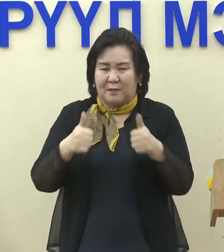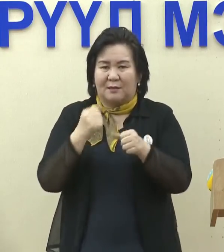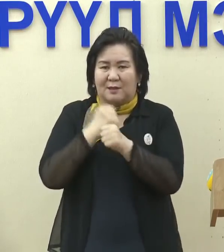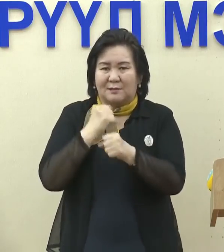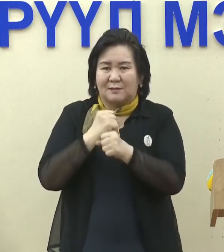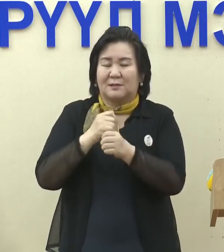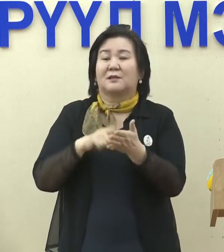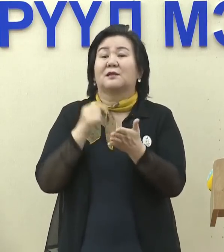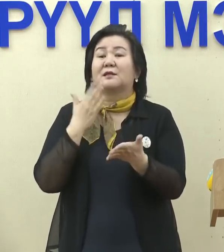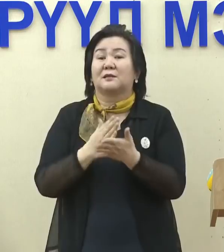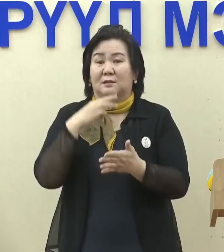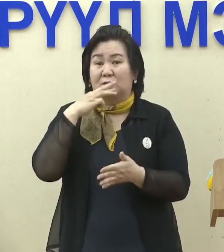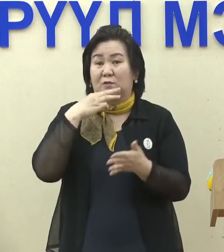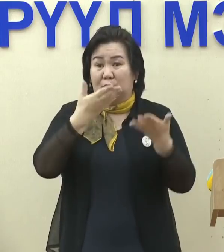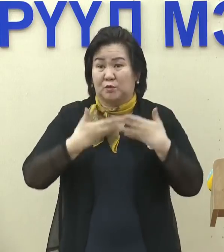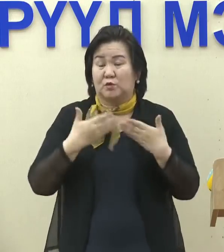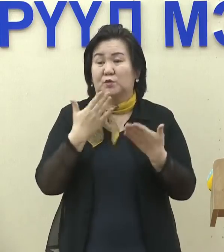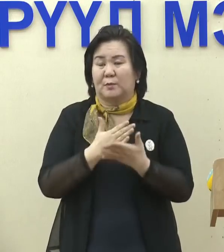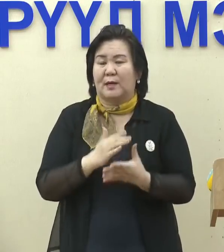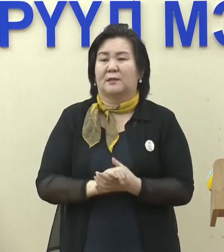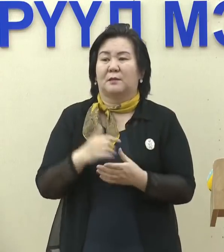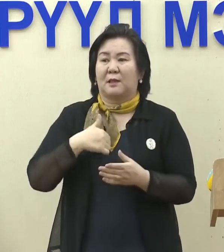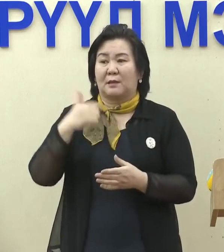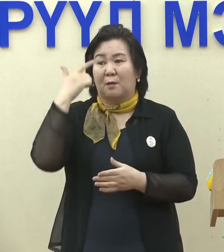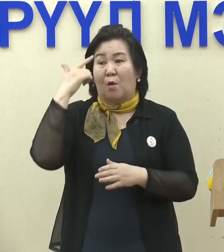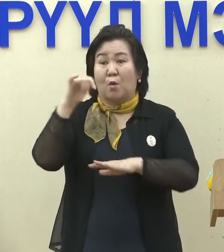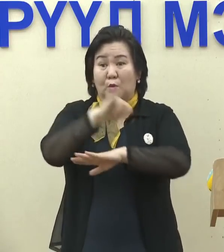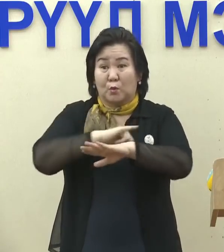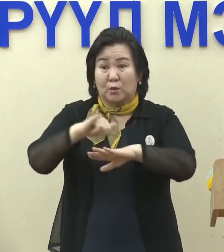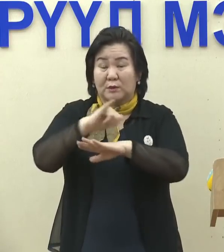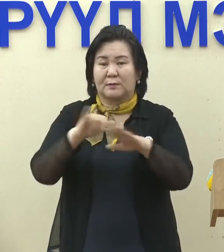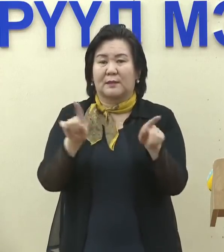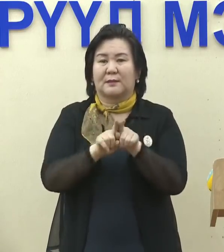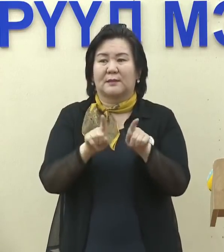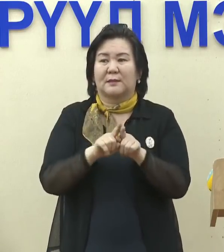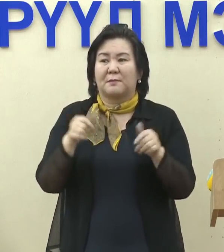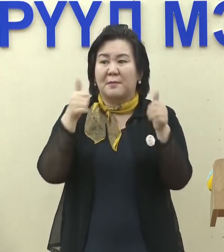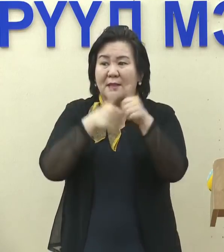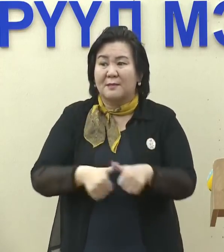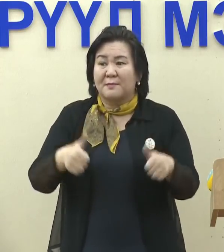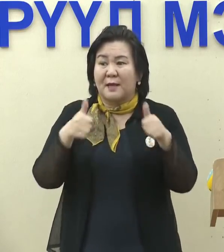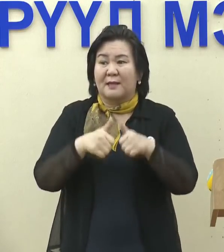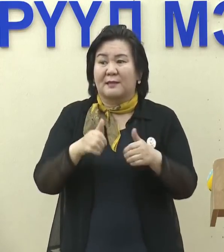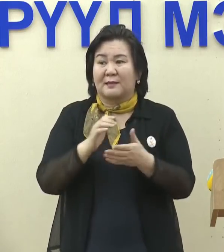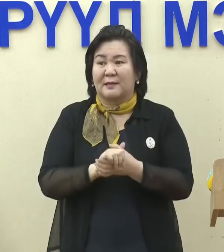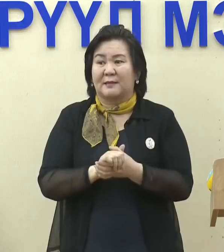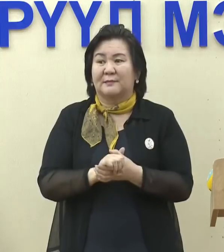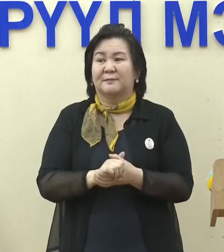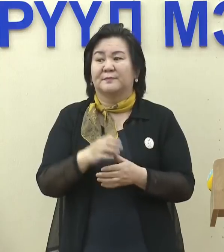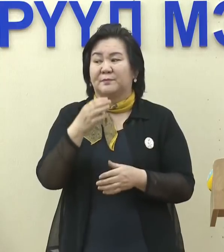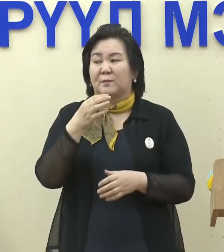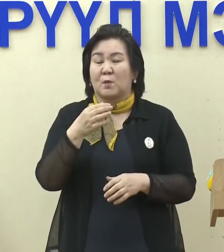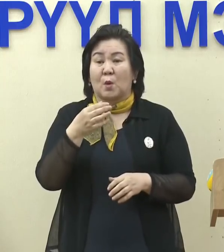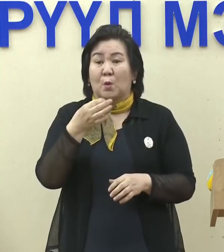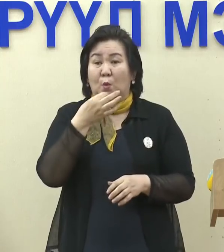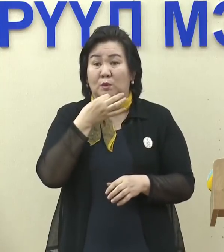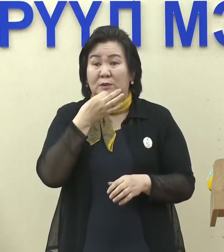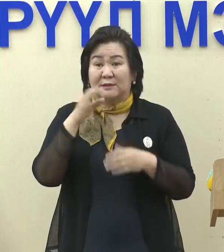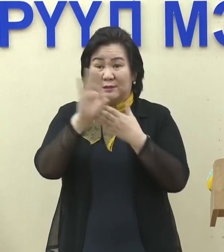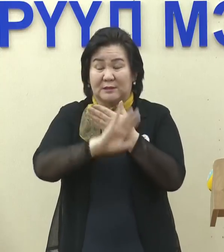ийм зөвлөмжийг өгсөн байна. За манай орны хувьд ч гэсэн иргэд маань бас одоо бэлэн байдлаа хангаж урьдчилан сэргийлэх зөвлөмжийг